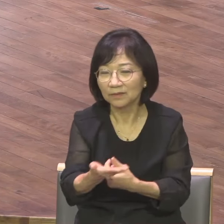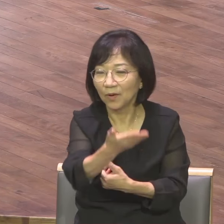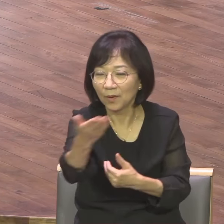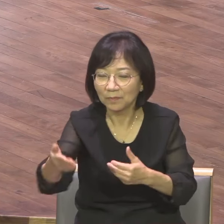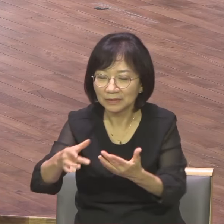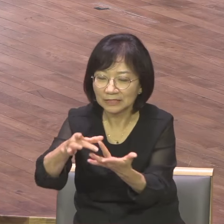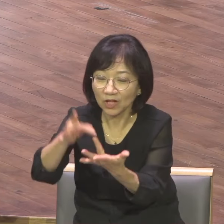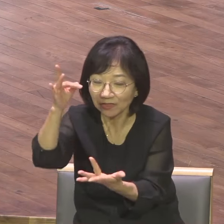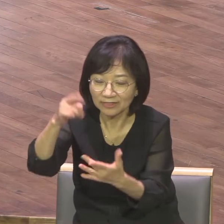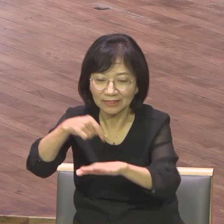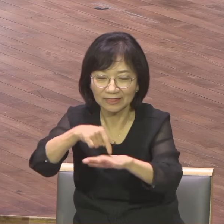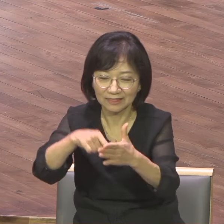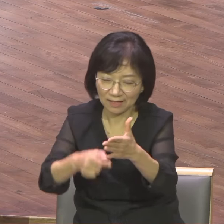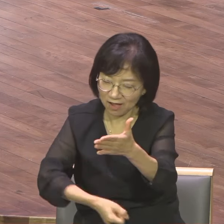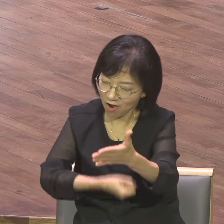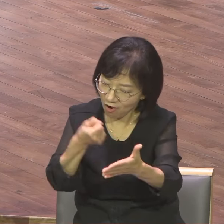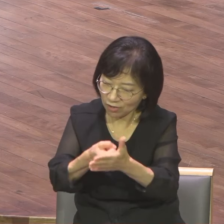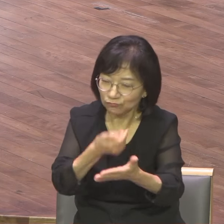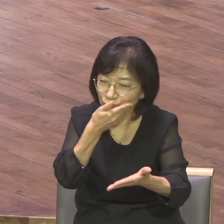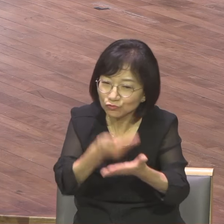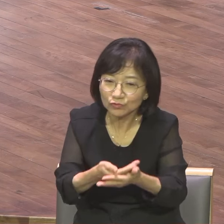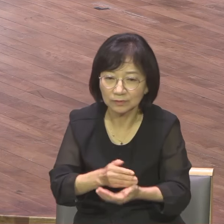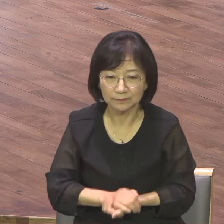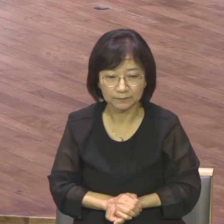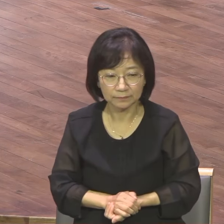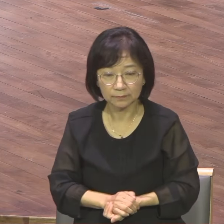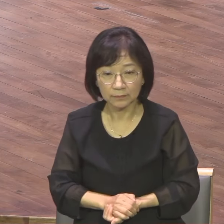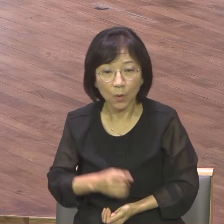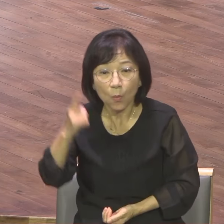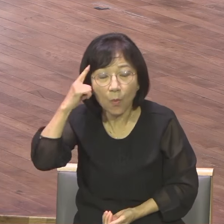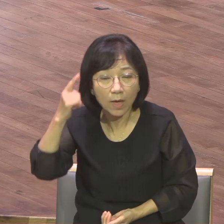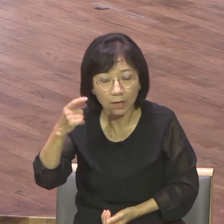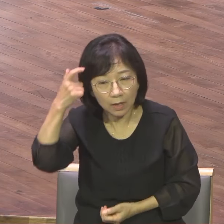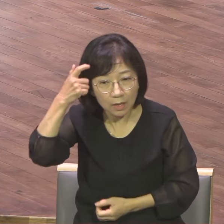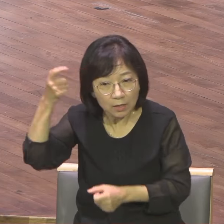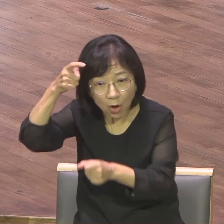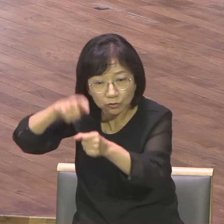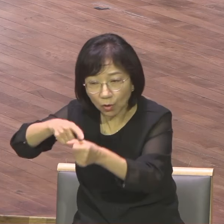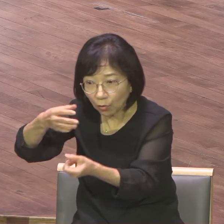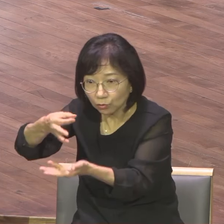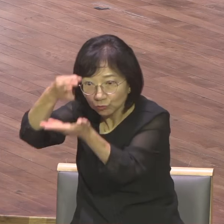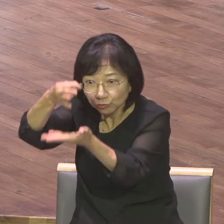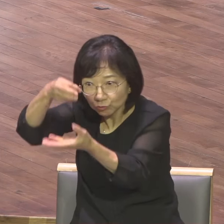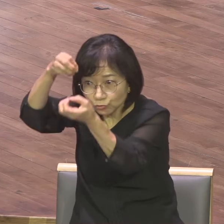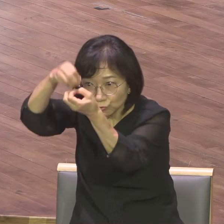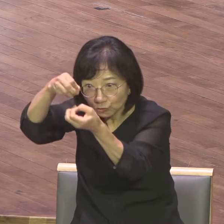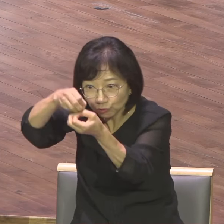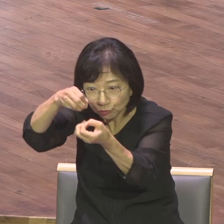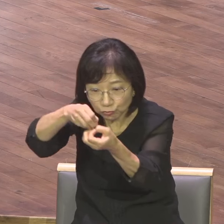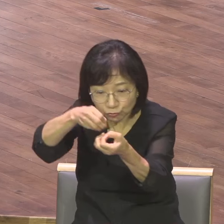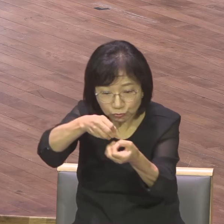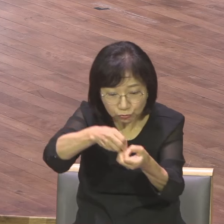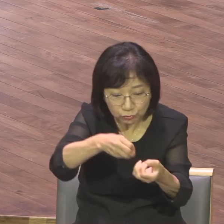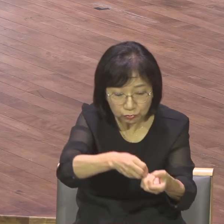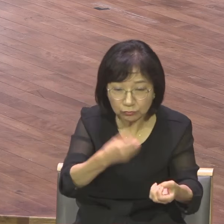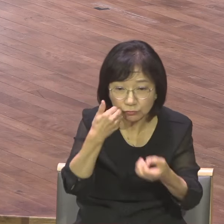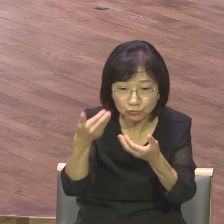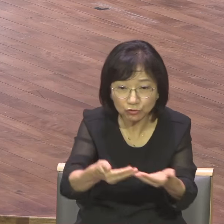왜냐? 여러분 영적 유산을 여러분 후손들에게, 여러분 자식, 여러분